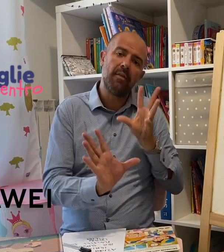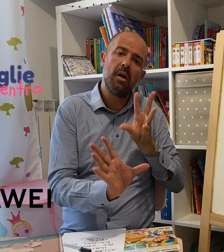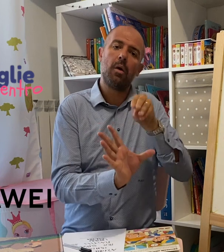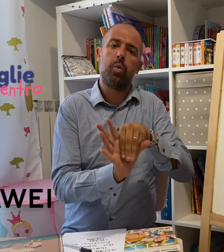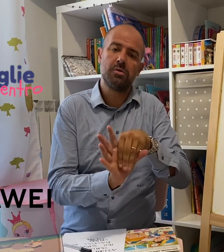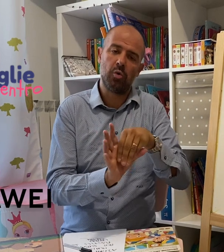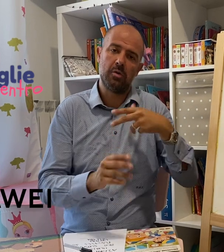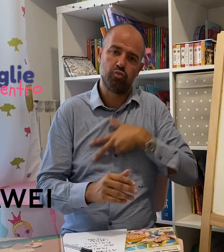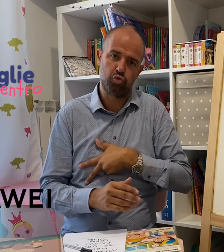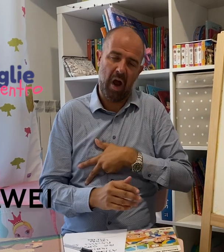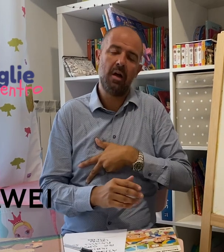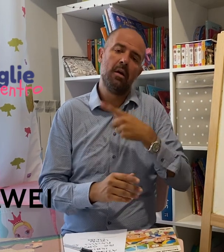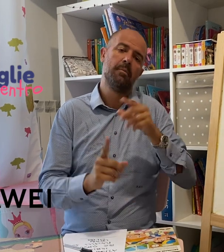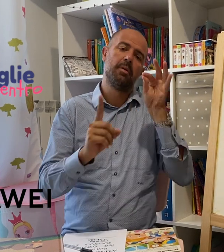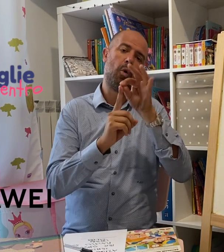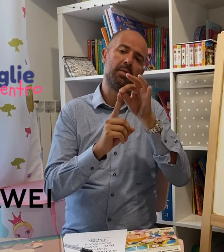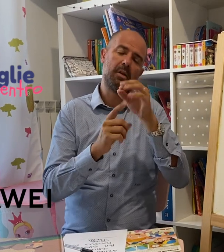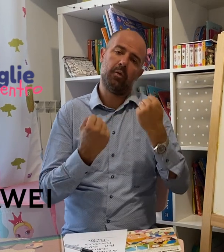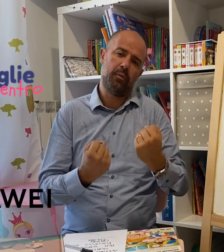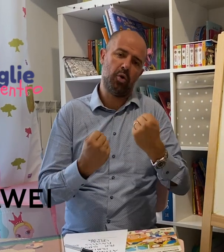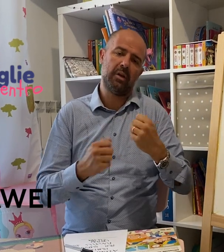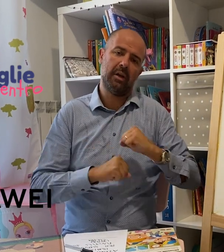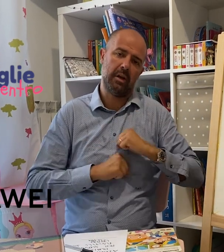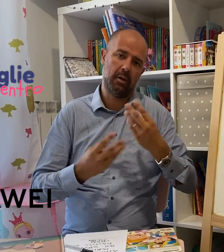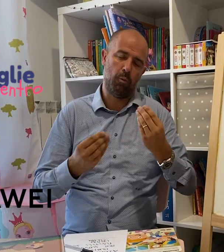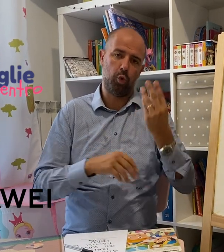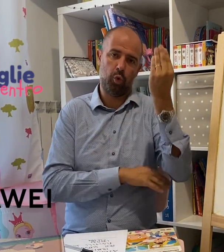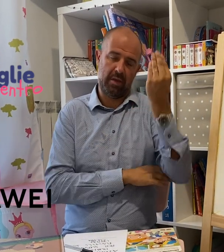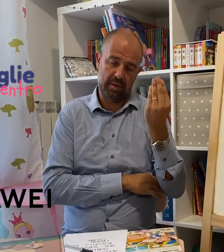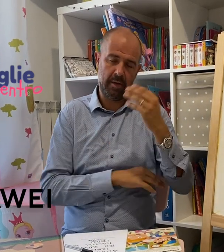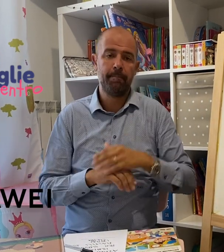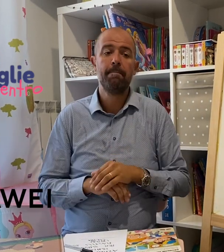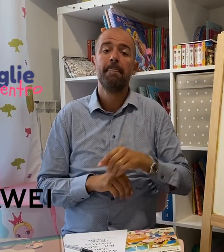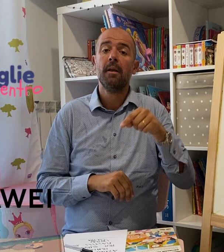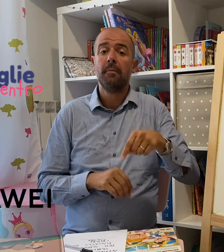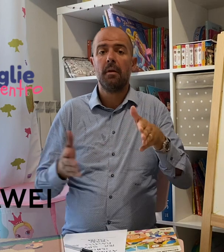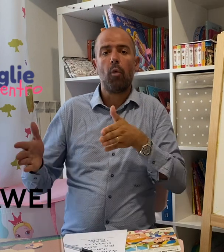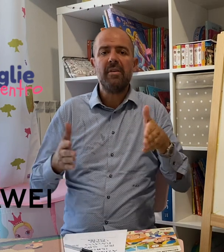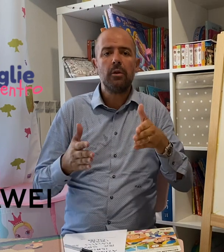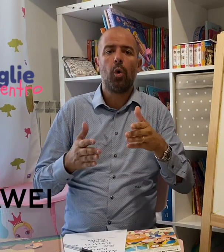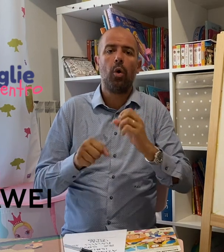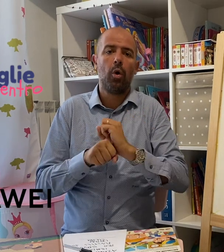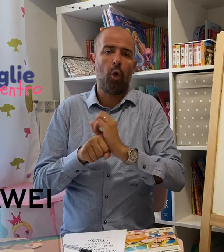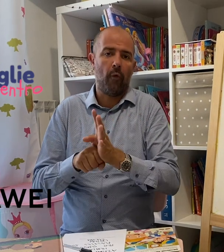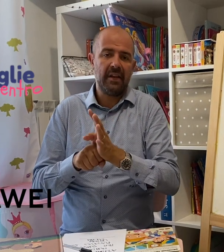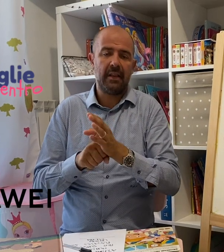sarebbe inclusione sociale obiettivo forte crede molto ente momento